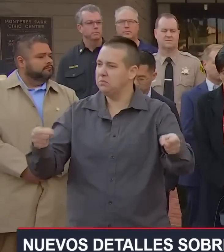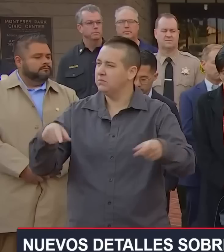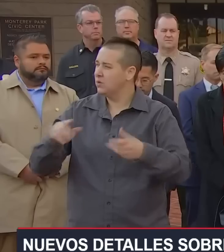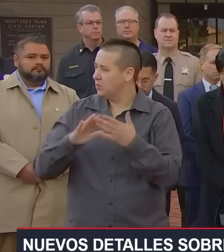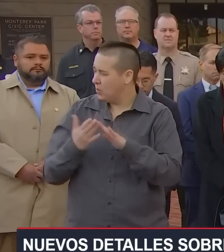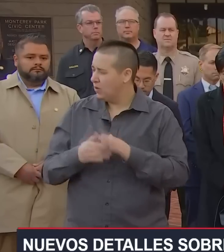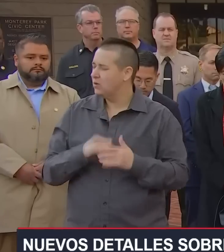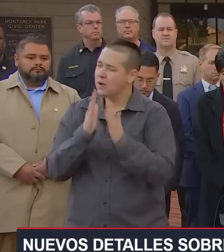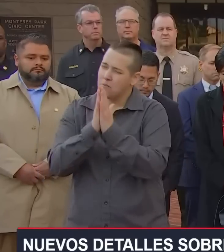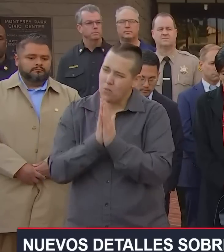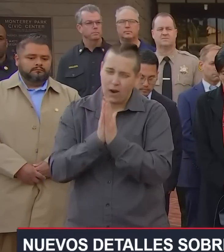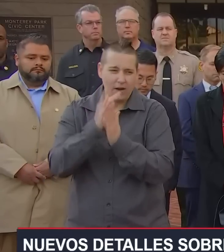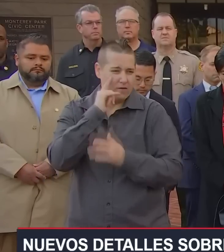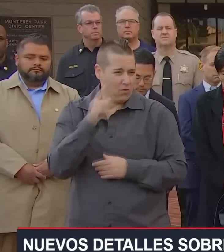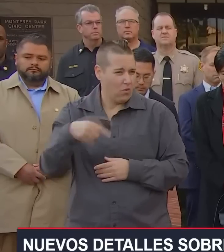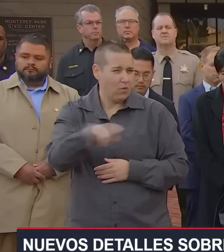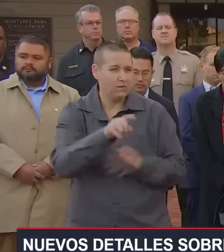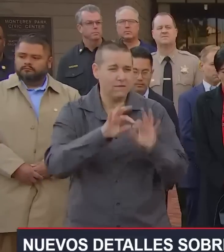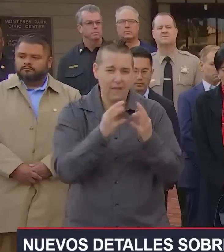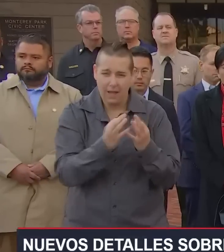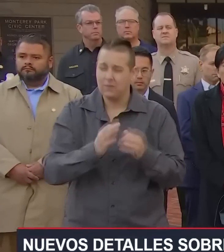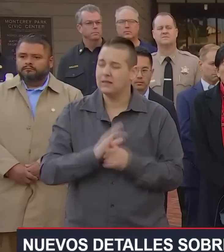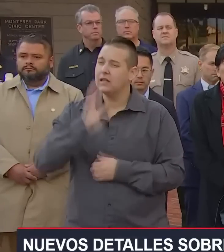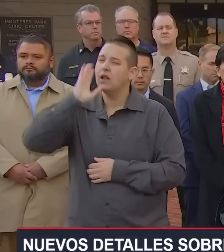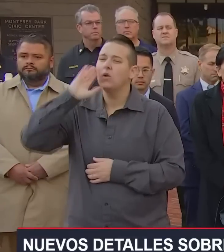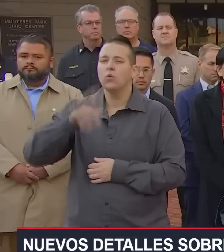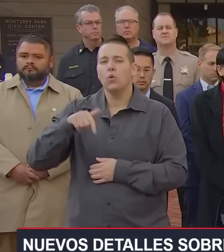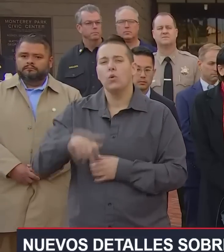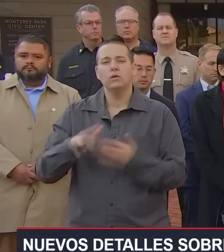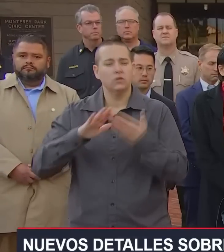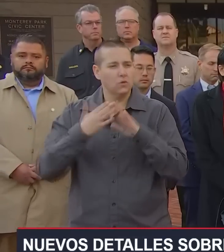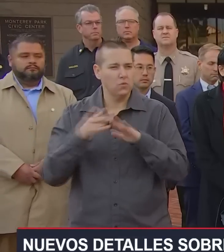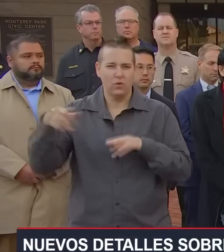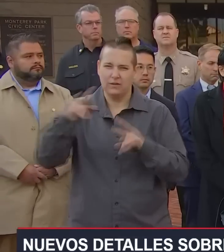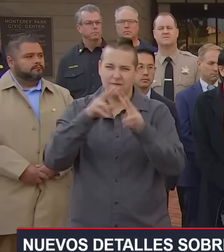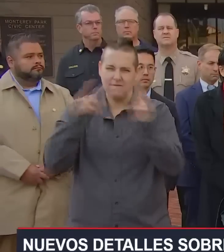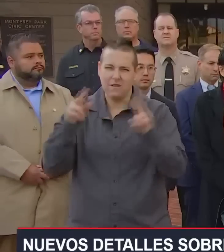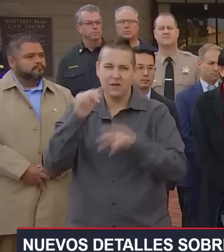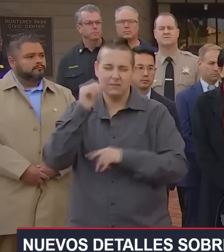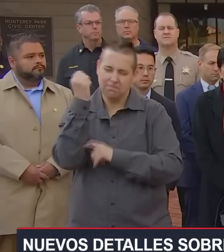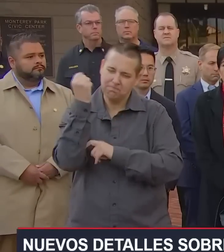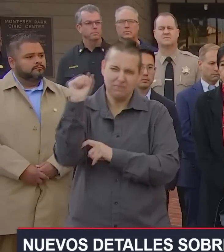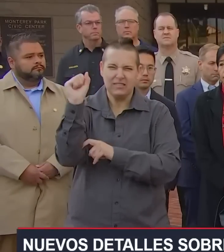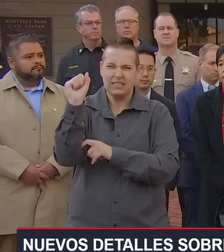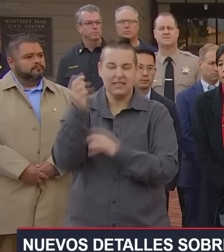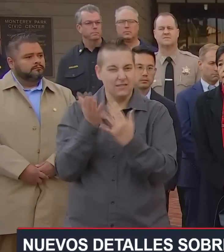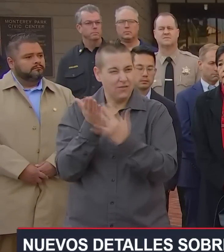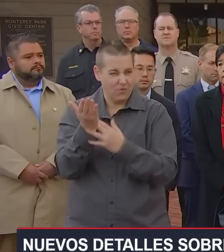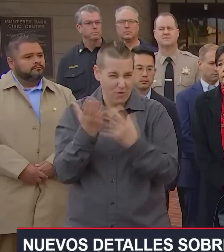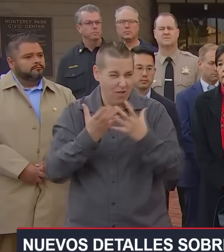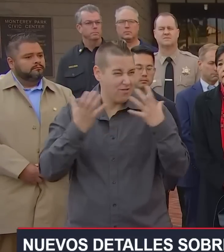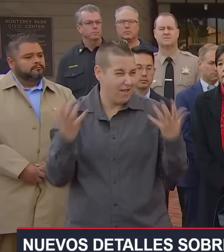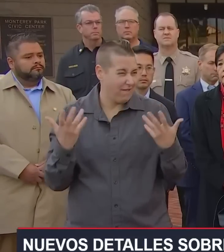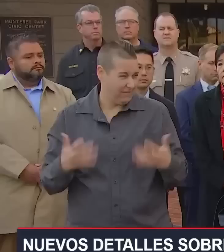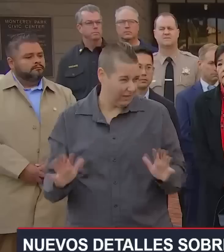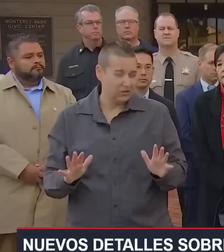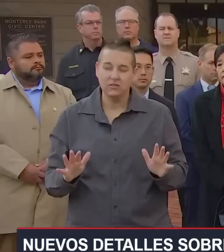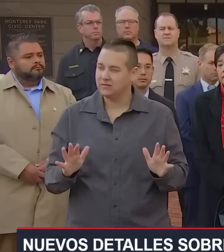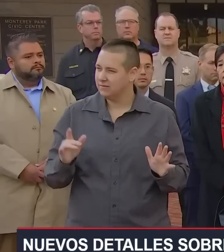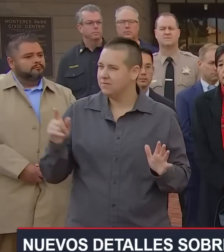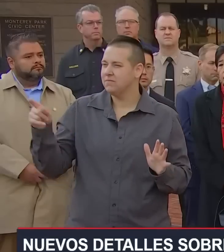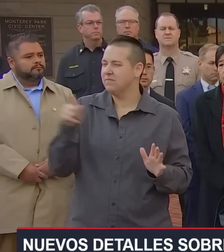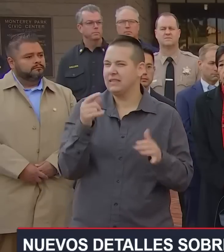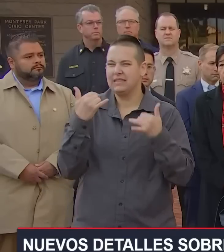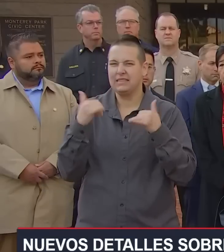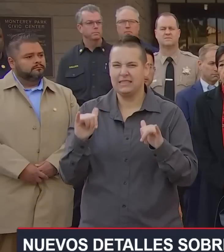Odio que de alguna manera ha echado raíces en nuestra comunidad oro por las familias y espero que la comunidad tenga fuerza lo